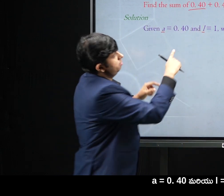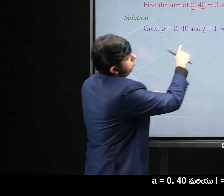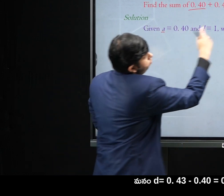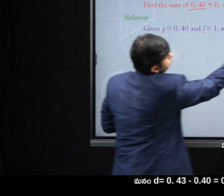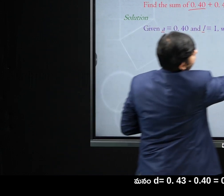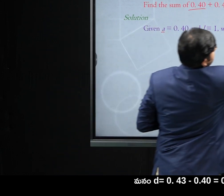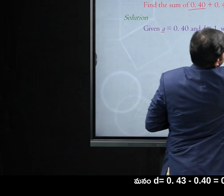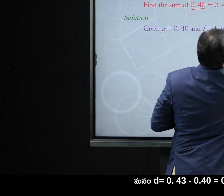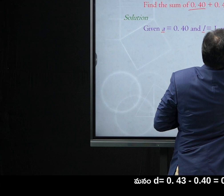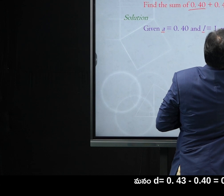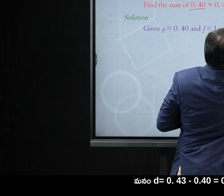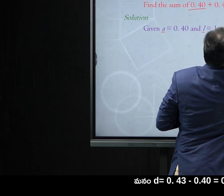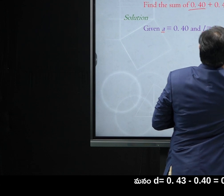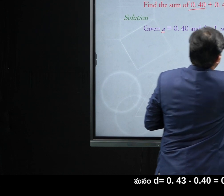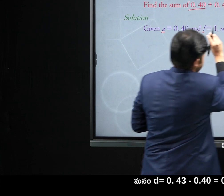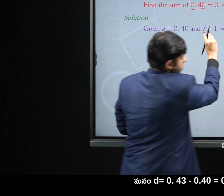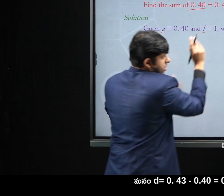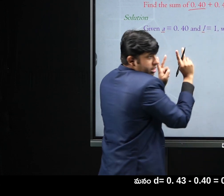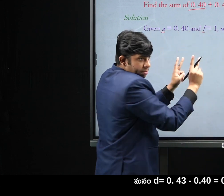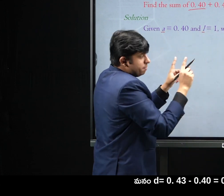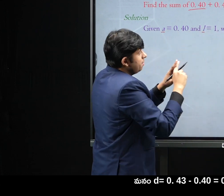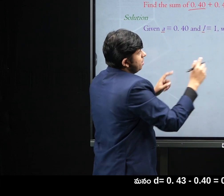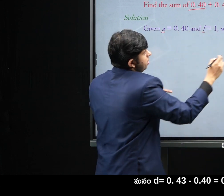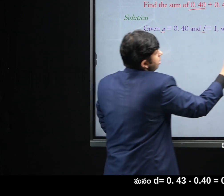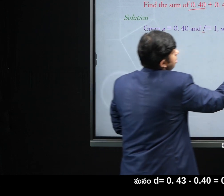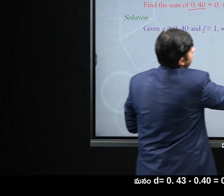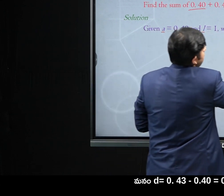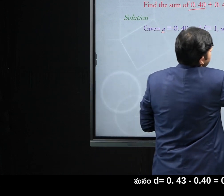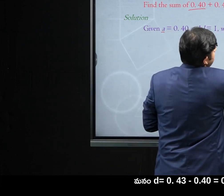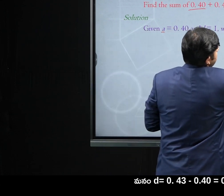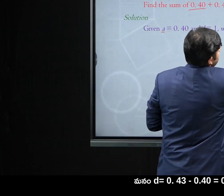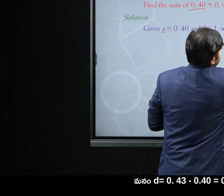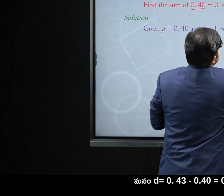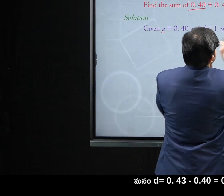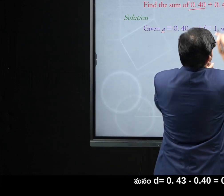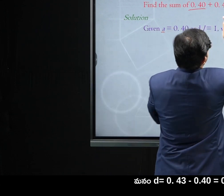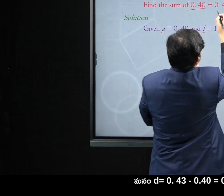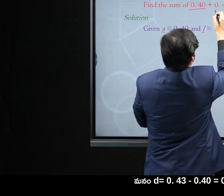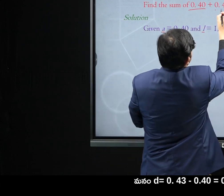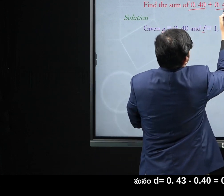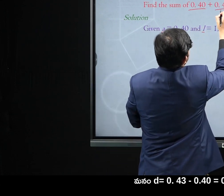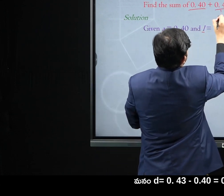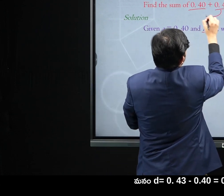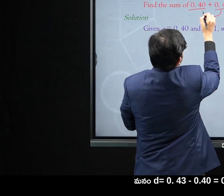మనం d ఈజ్ ఈక్వల్ టు 0.43 మైనస్ 0.40 ఈజ్ ఈక్వల్ టు